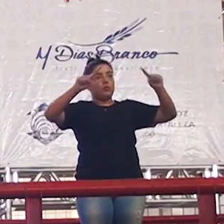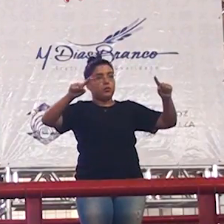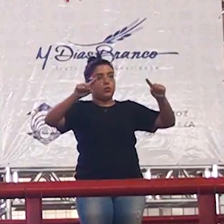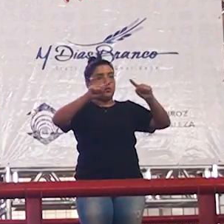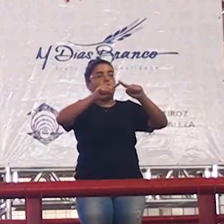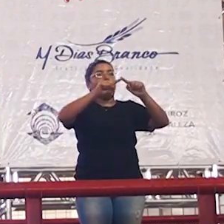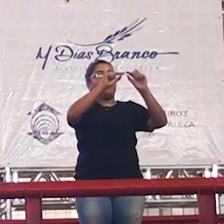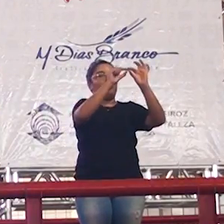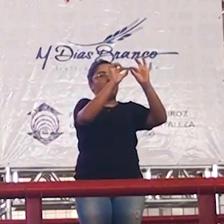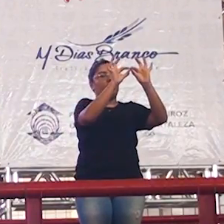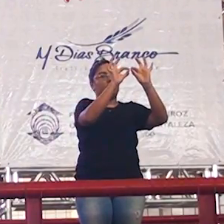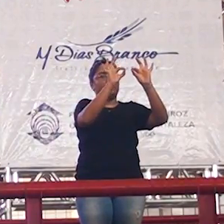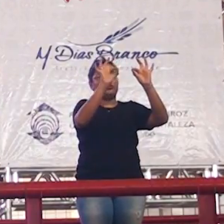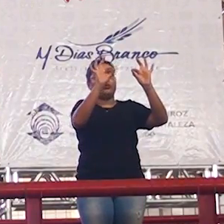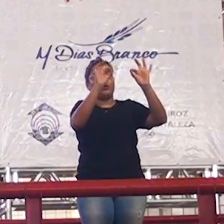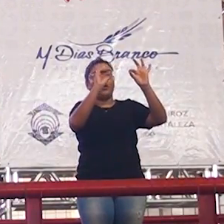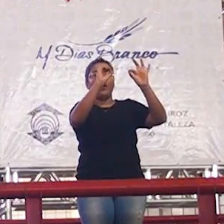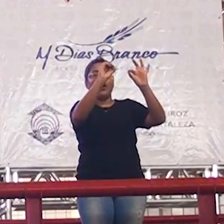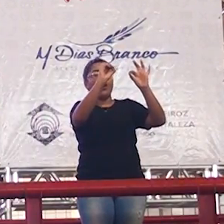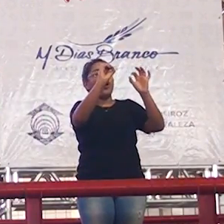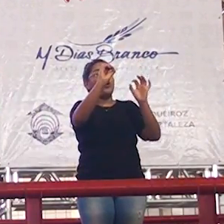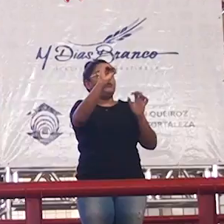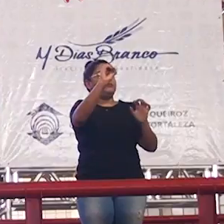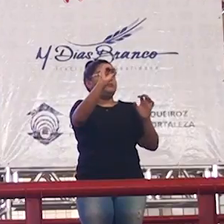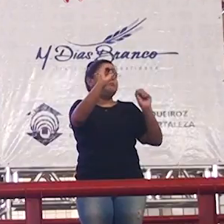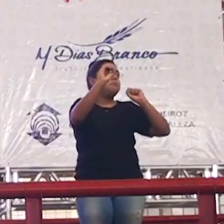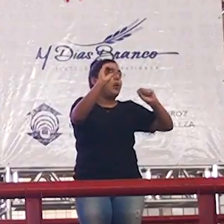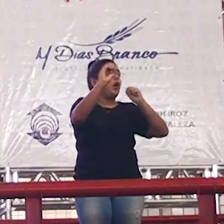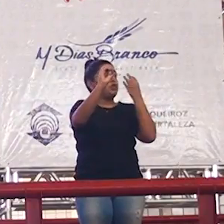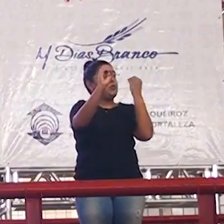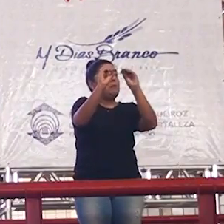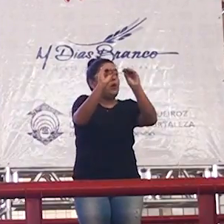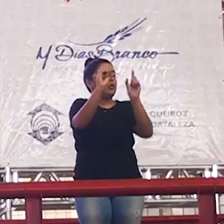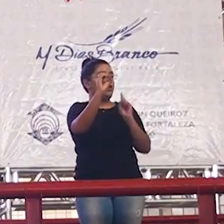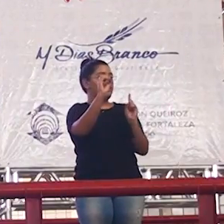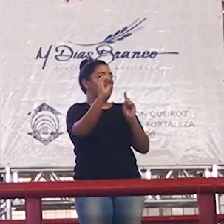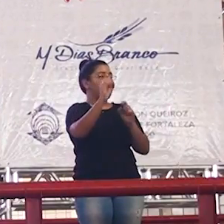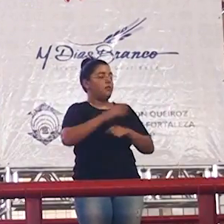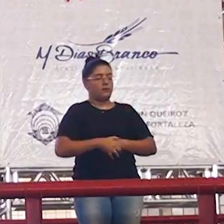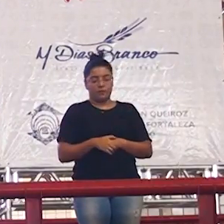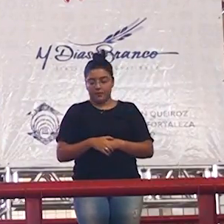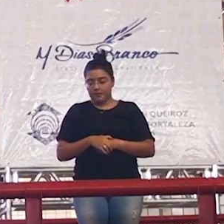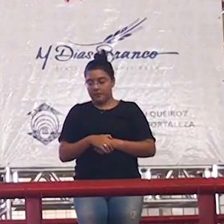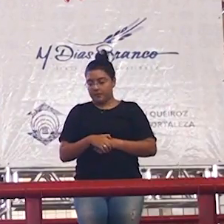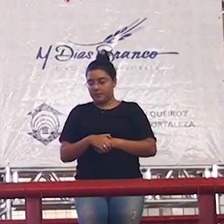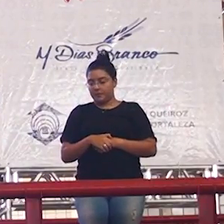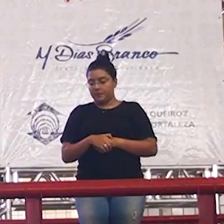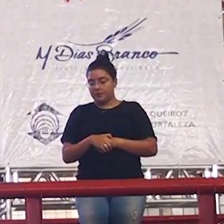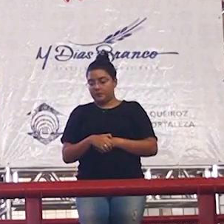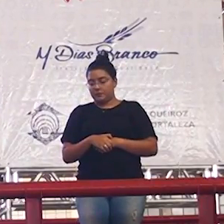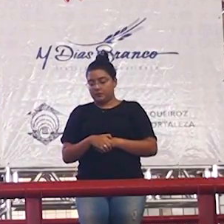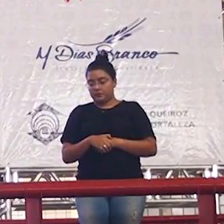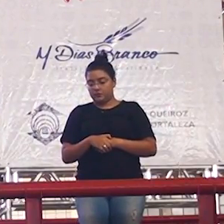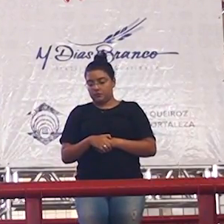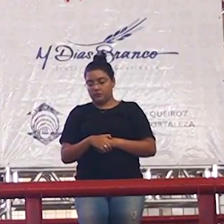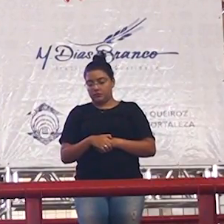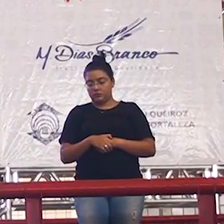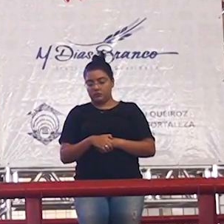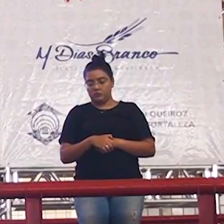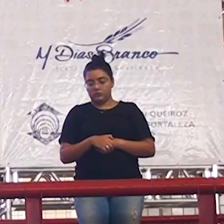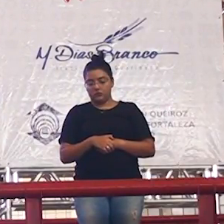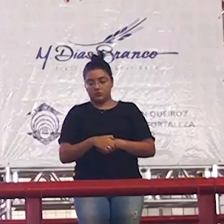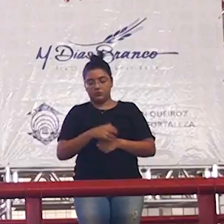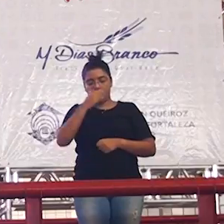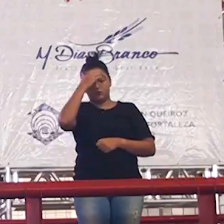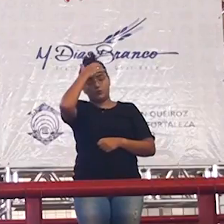se a circunferência está circunscrita. Traduz, professor, por favor. Inscrito significa que a